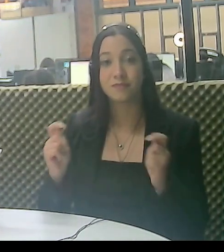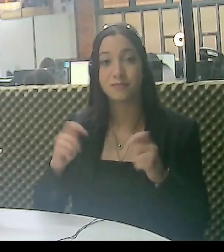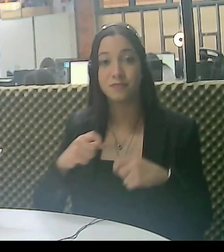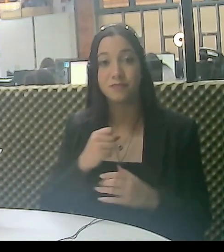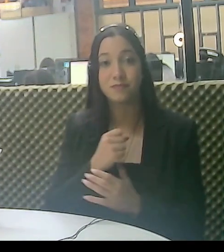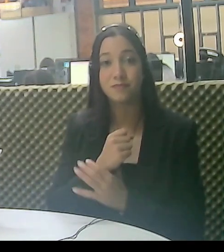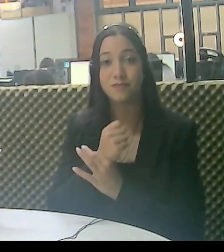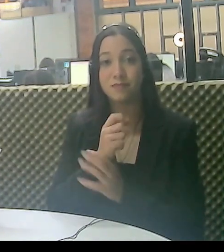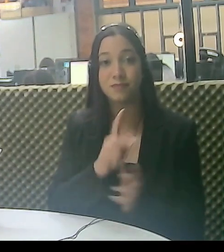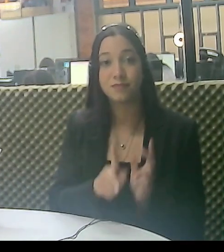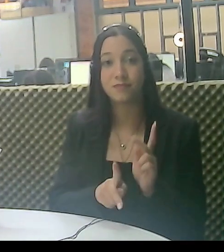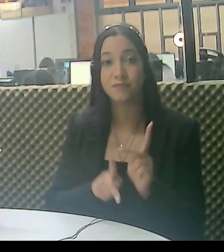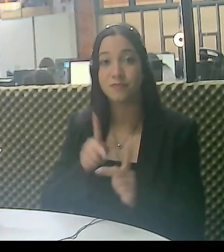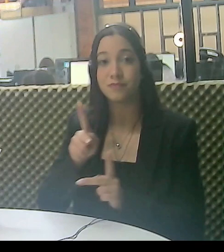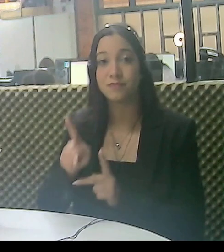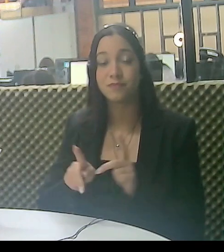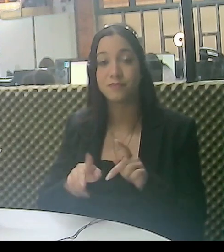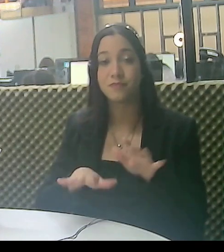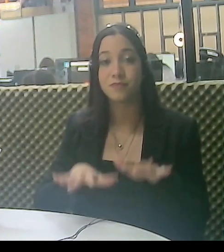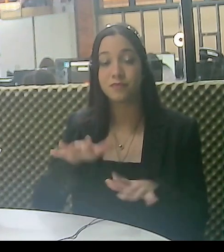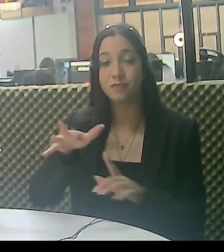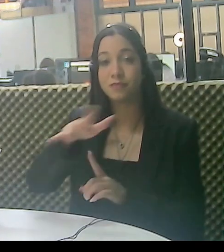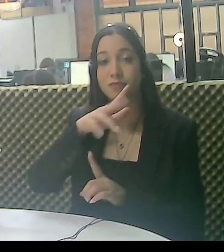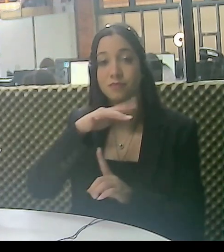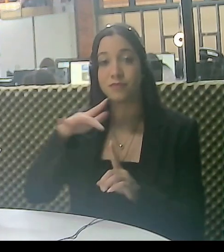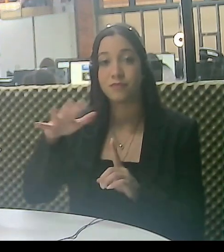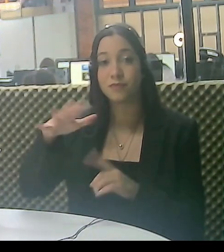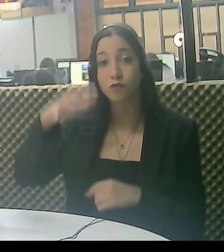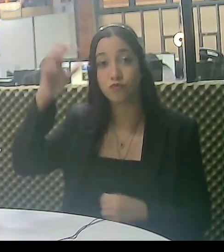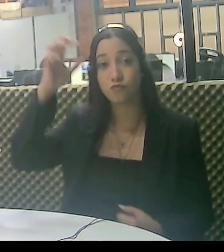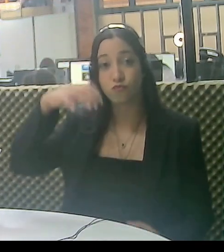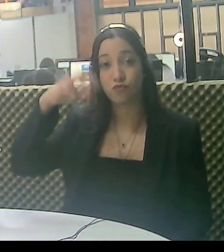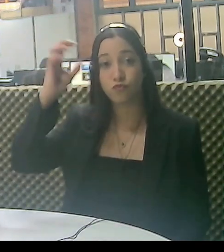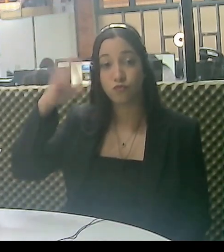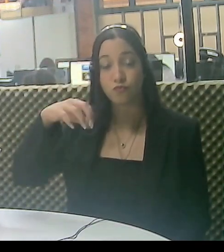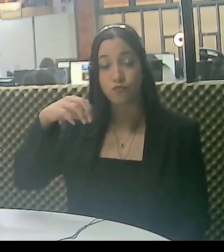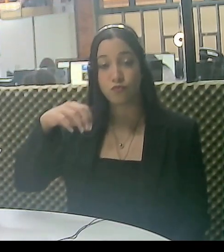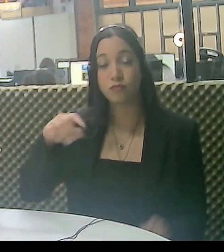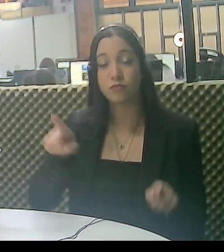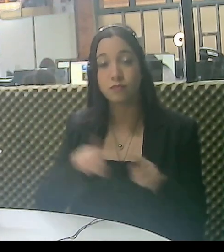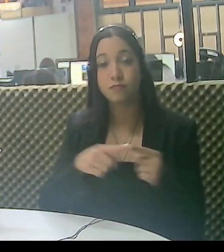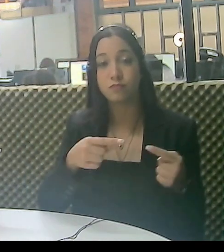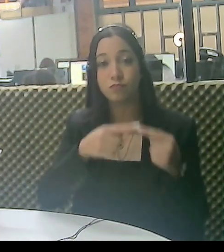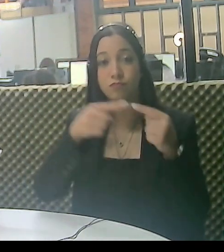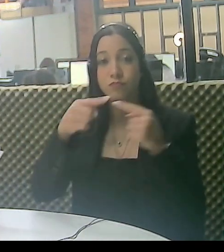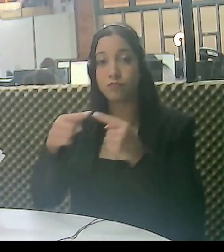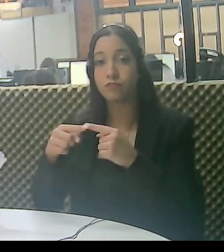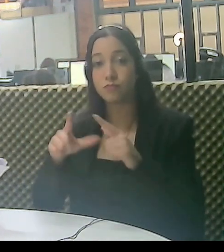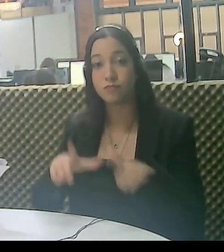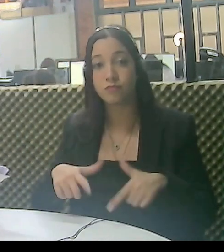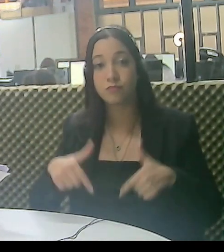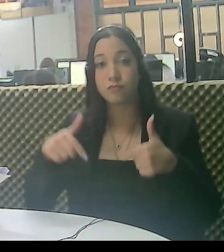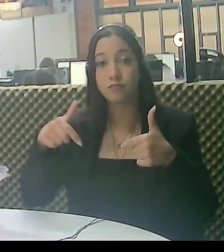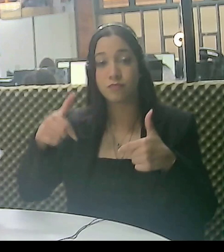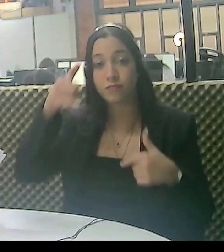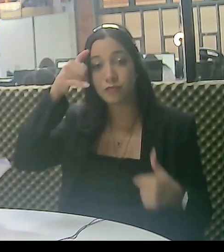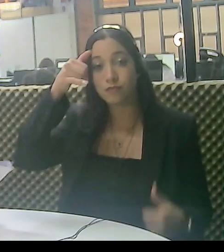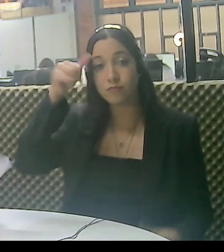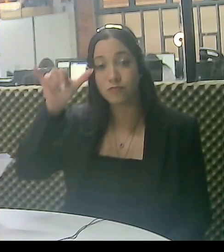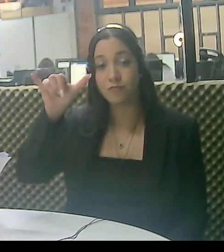da população durante as adversidades climáticas do período chuvoso e alinhar as ações nos momentos de